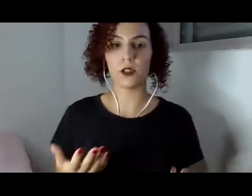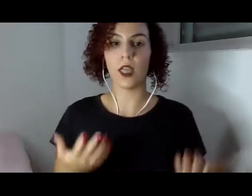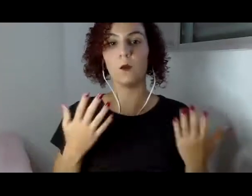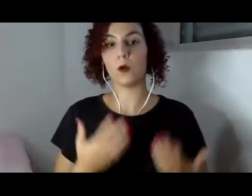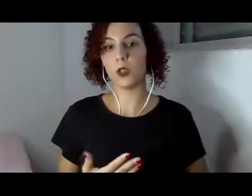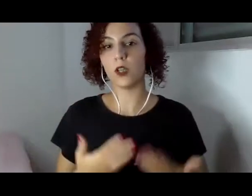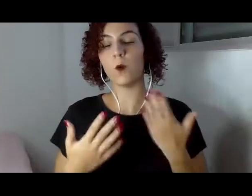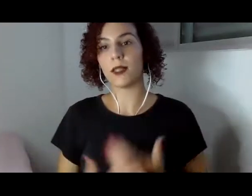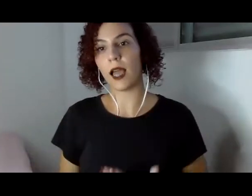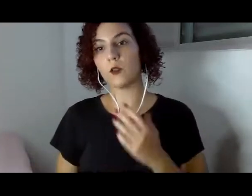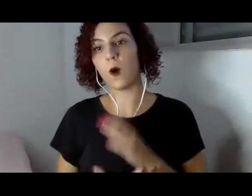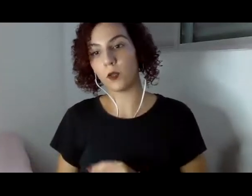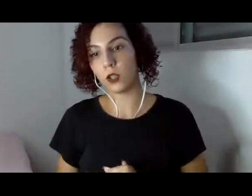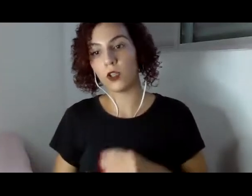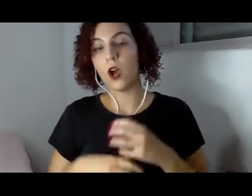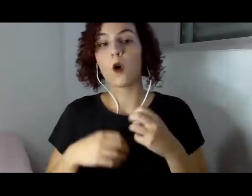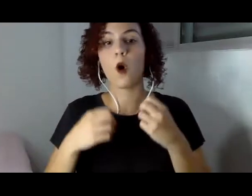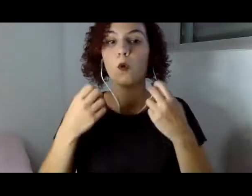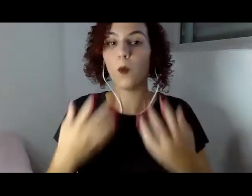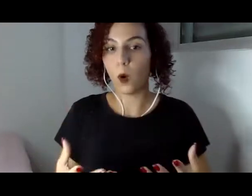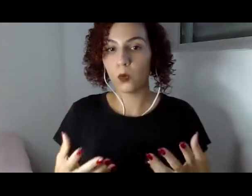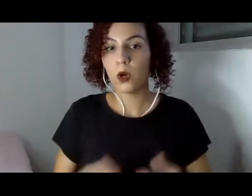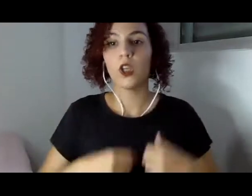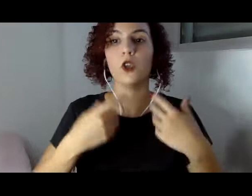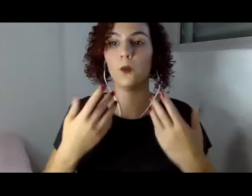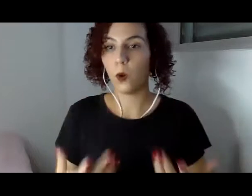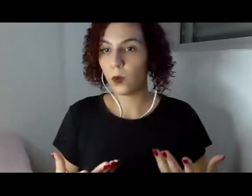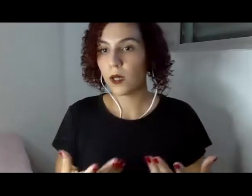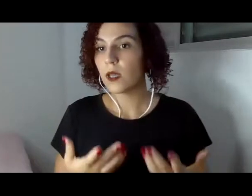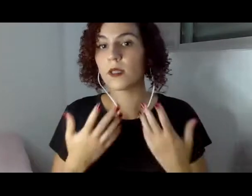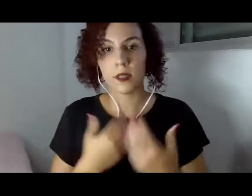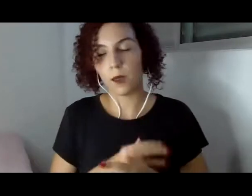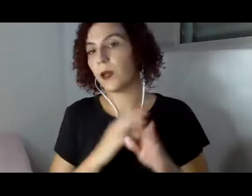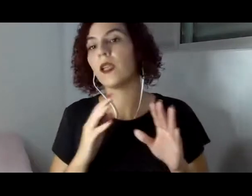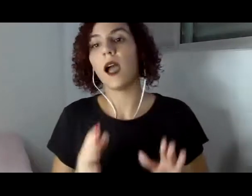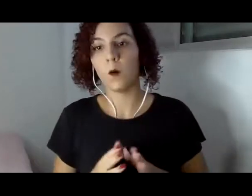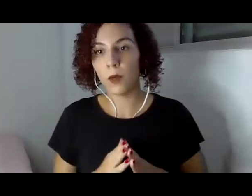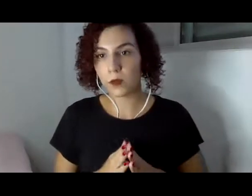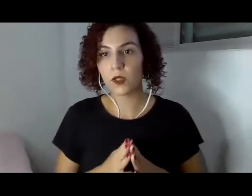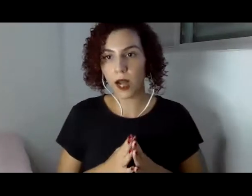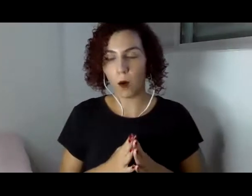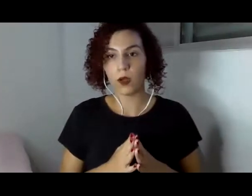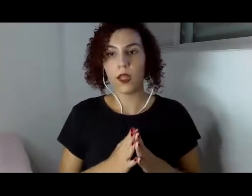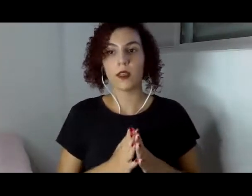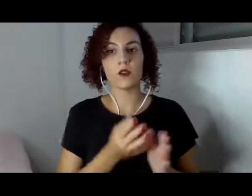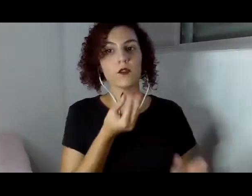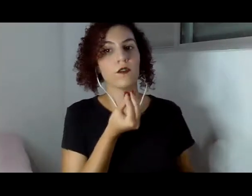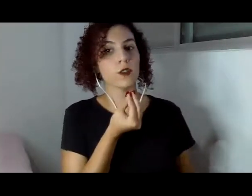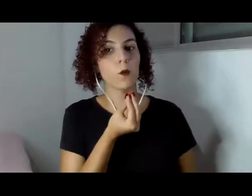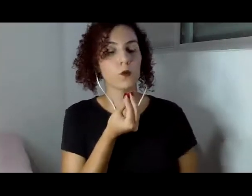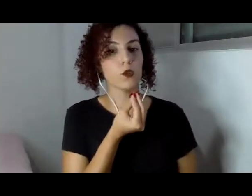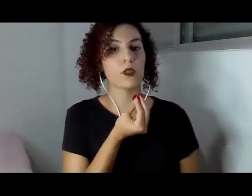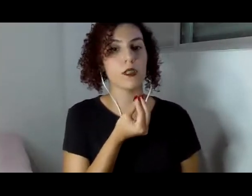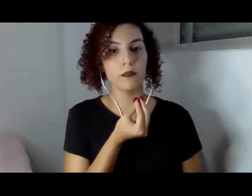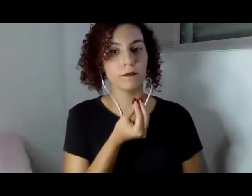formais, a gente tem o bom dia, o boa tarde, o boa noite, com o bom e o boa, sempre o mesmo sinal. Então, a gente vai